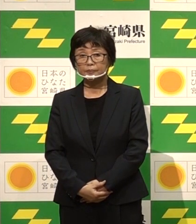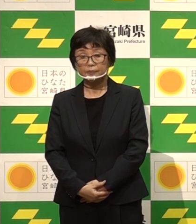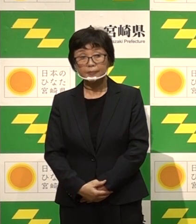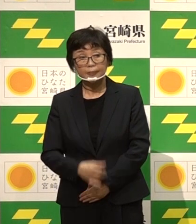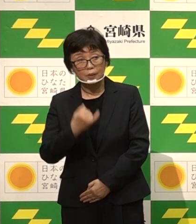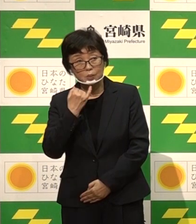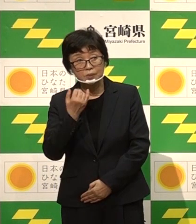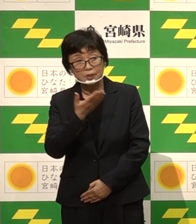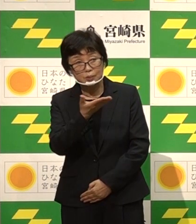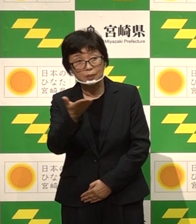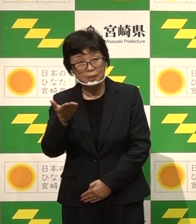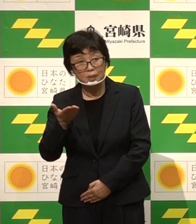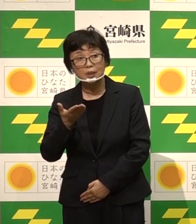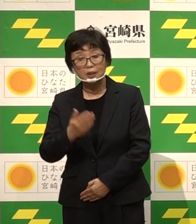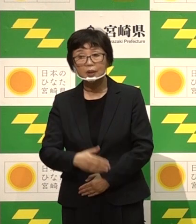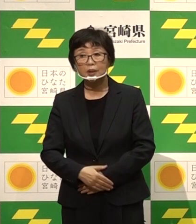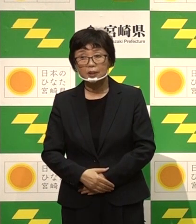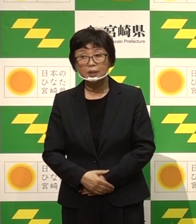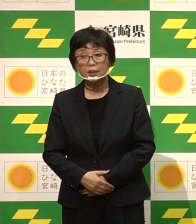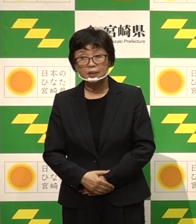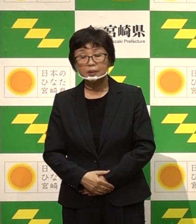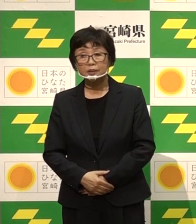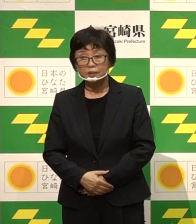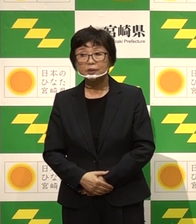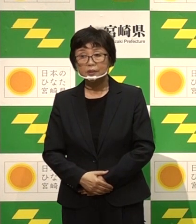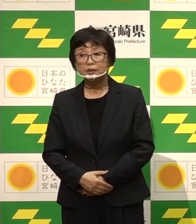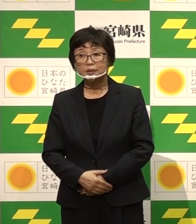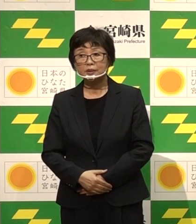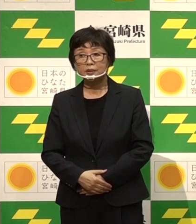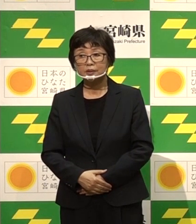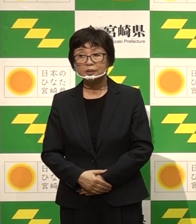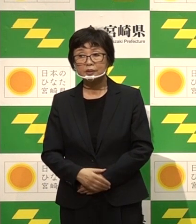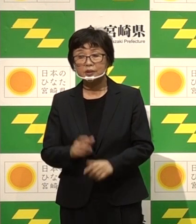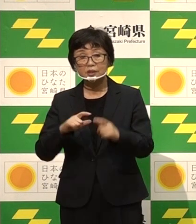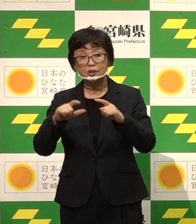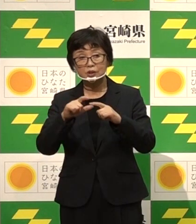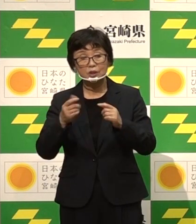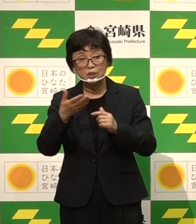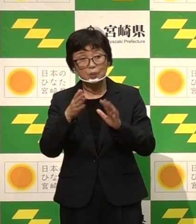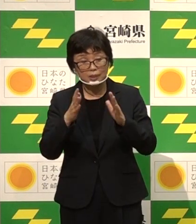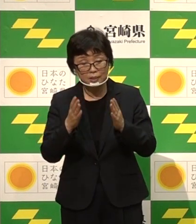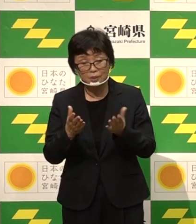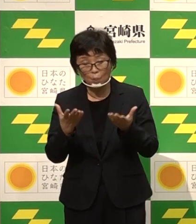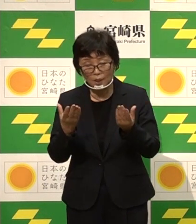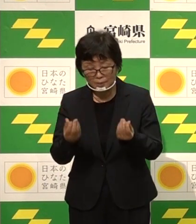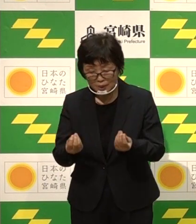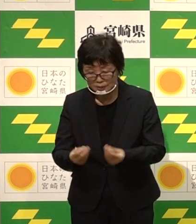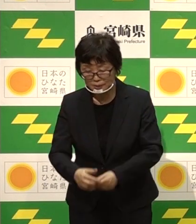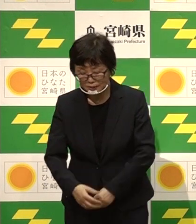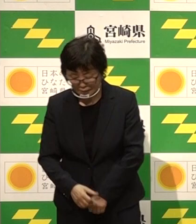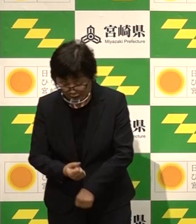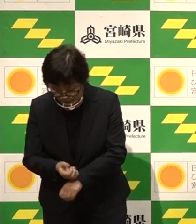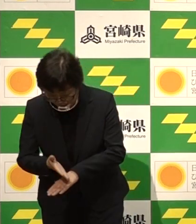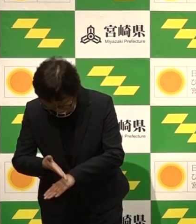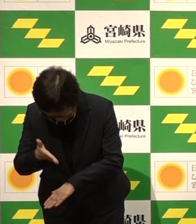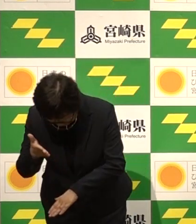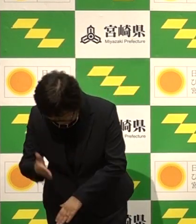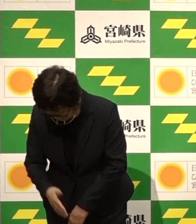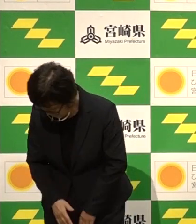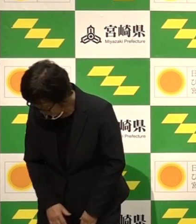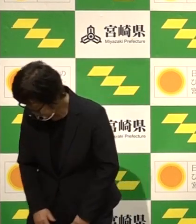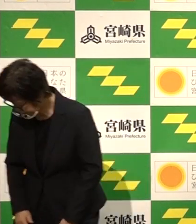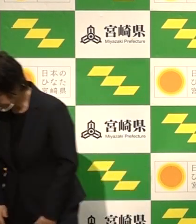よろしいでしょうか、ご記者様。それでしたら、追加の質問がないようですね、はい、これで会見を終了できればと思います。ありがとうございました。